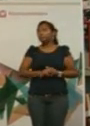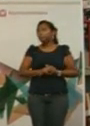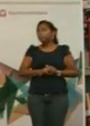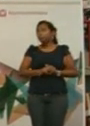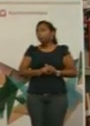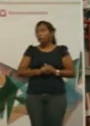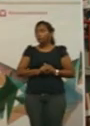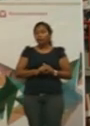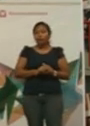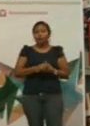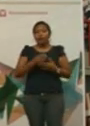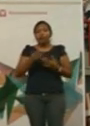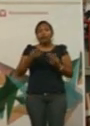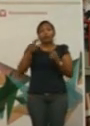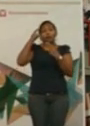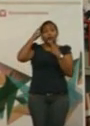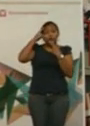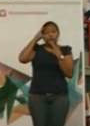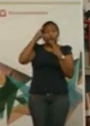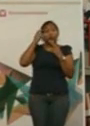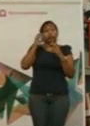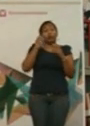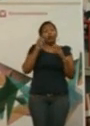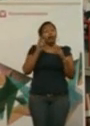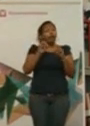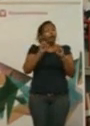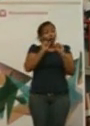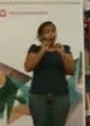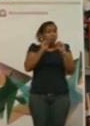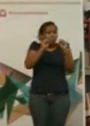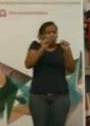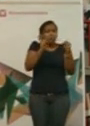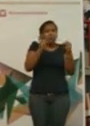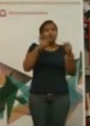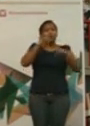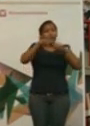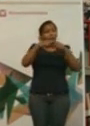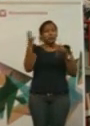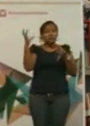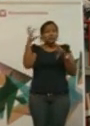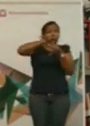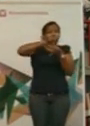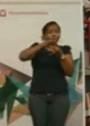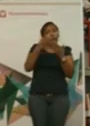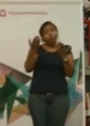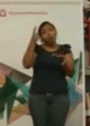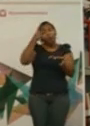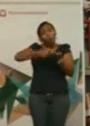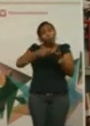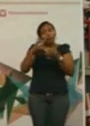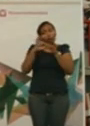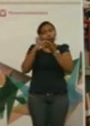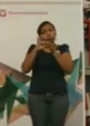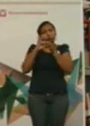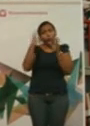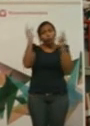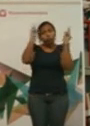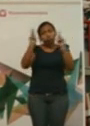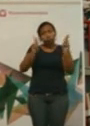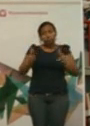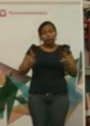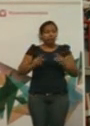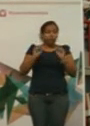ele podia ter mantido aquele pessoal ali até fazer um acordo de paz, anos depois. A gente diz que o grande erro de Hitler, que levou